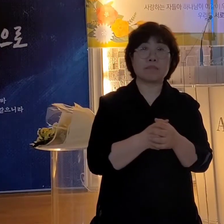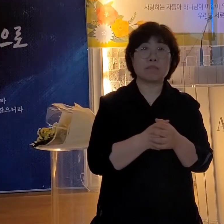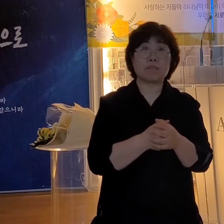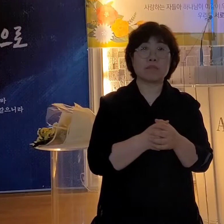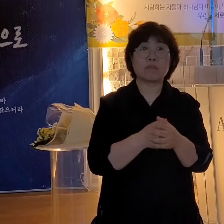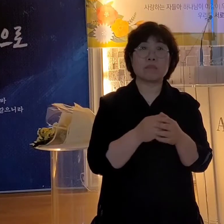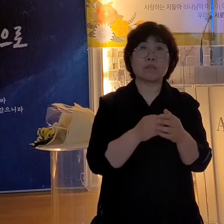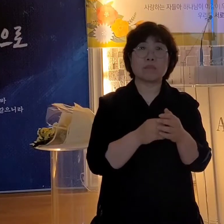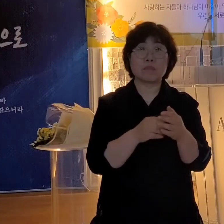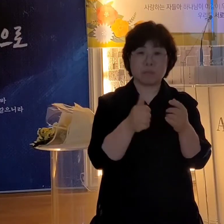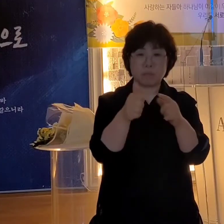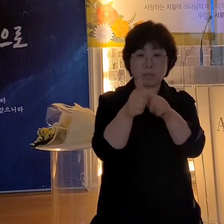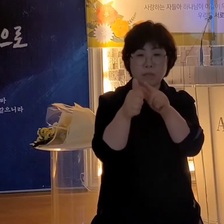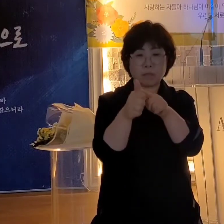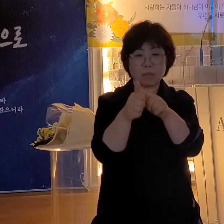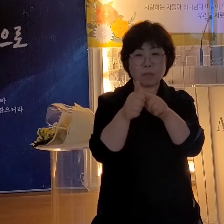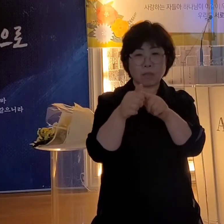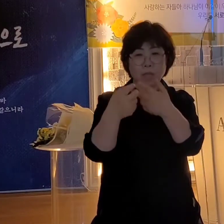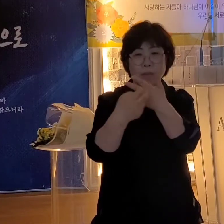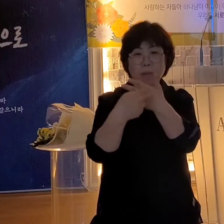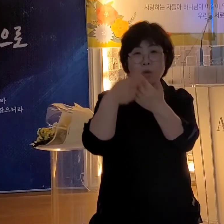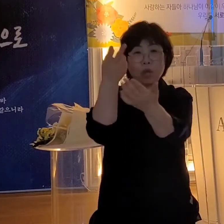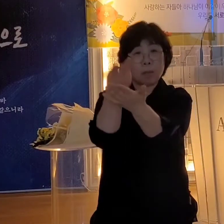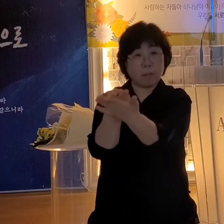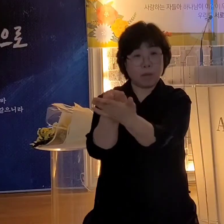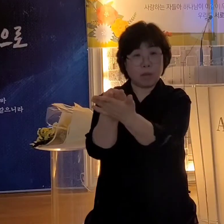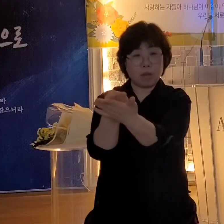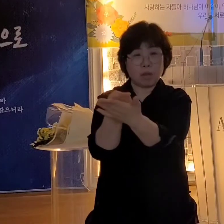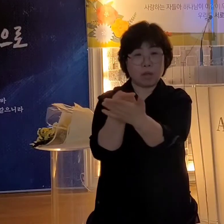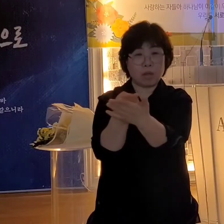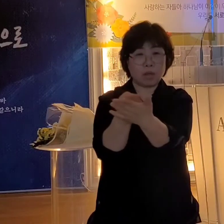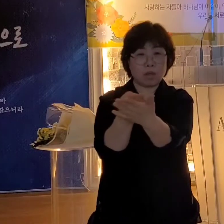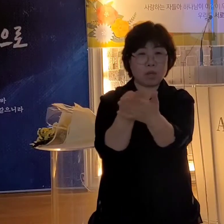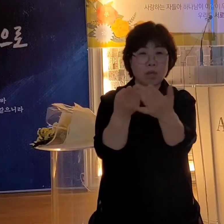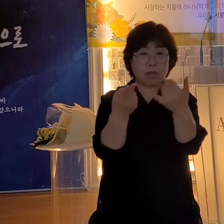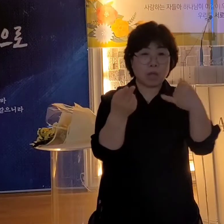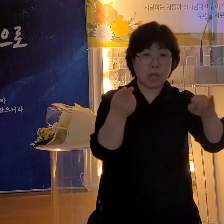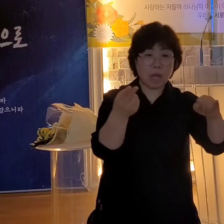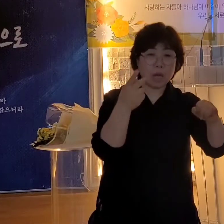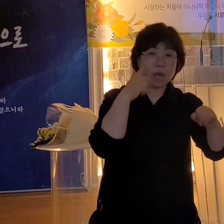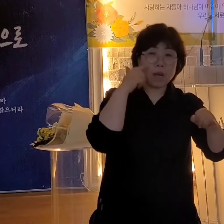인구는 병원에 입원을 하고 딸 희주는 그의 지갑을 보게 됩니다.